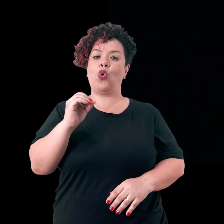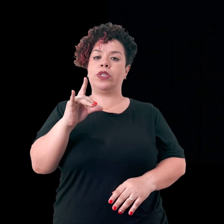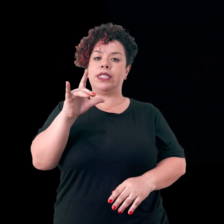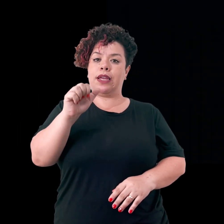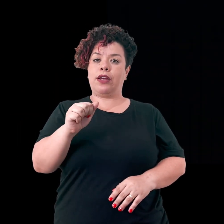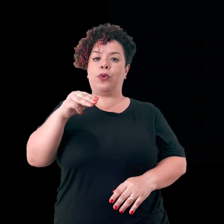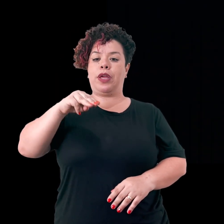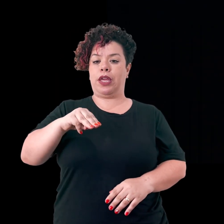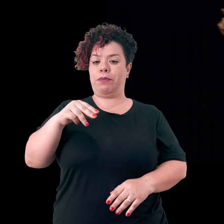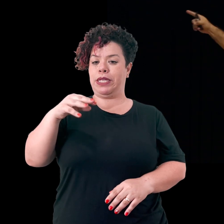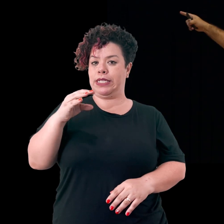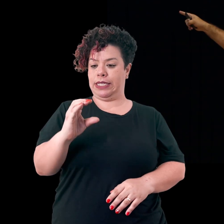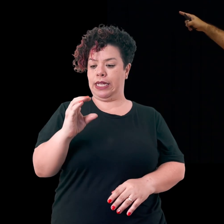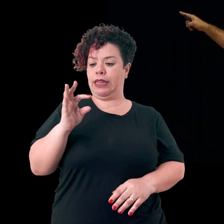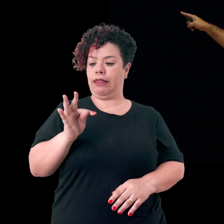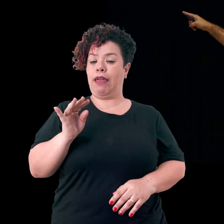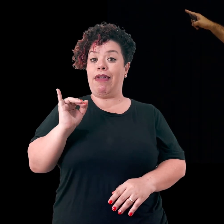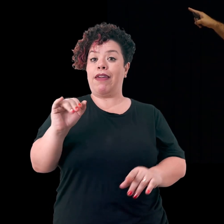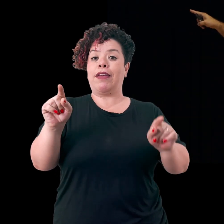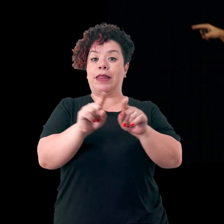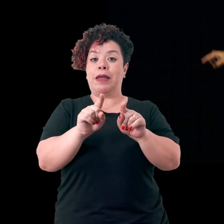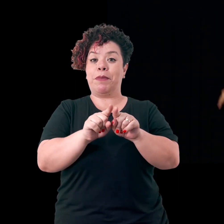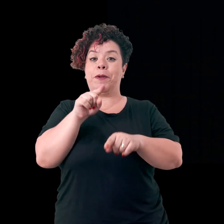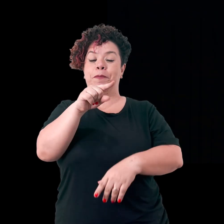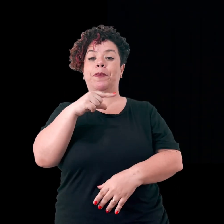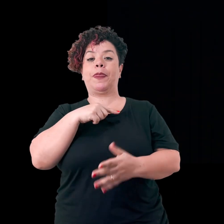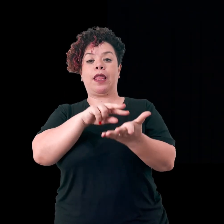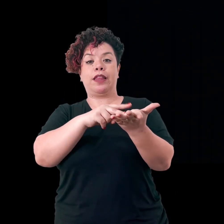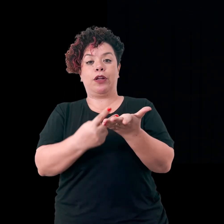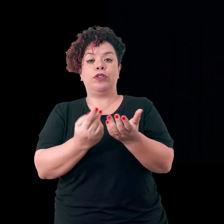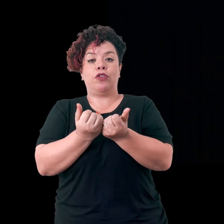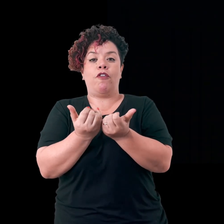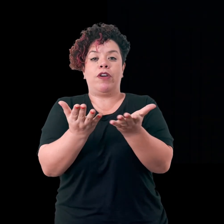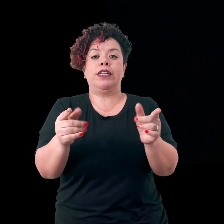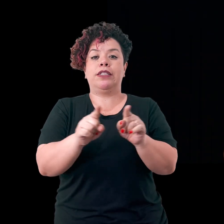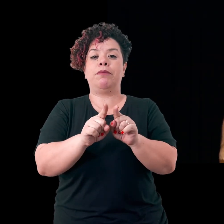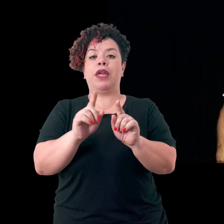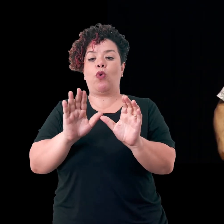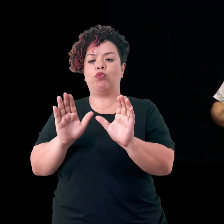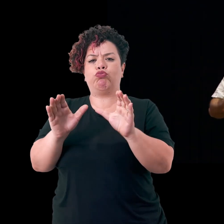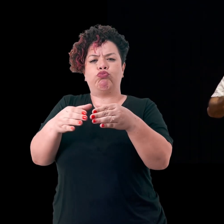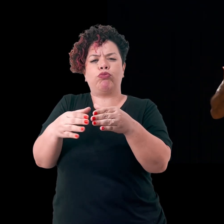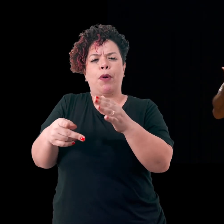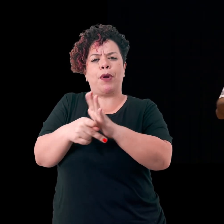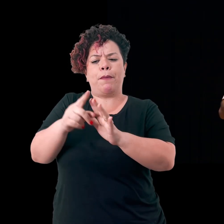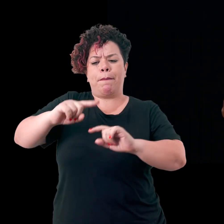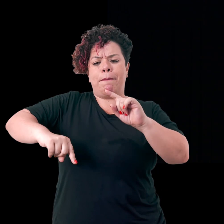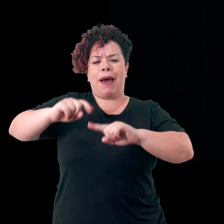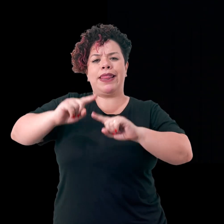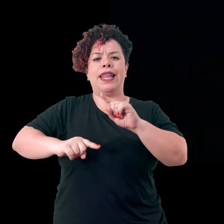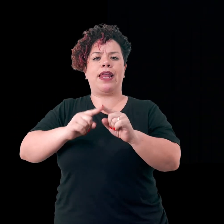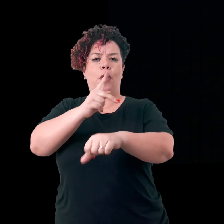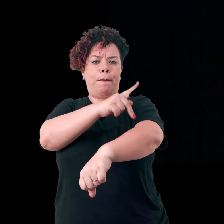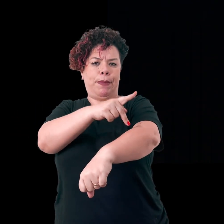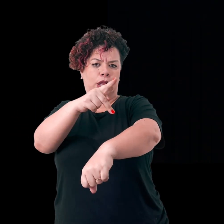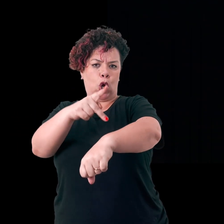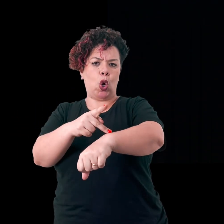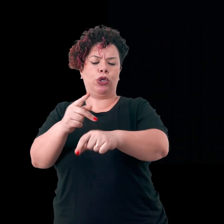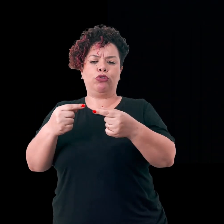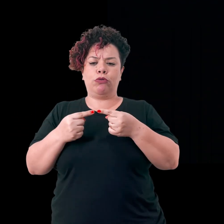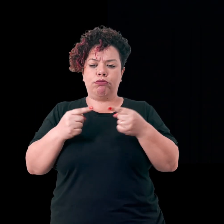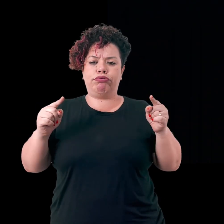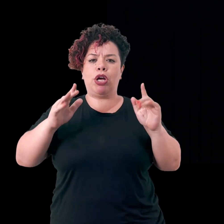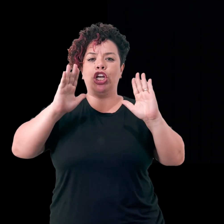aparece. Essa tradução, né, da cultura oceânica para todos, esse kit pedagógico, ele foi lançado também, que